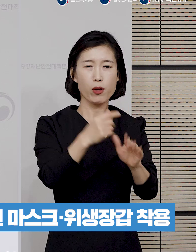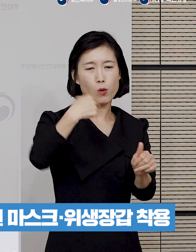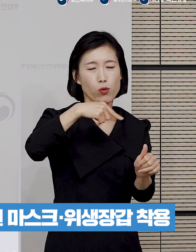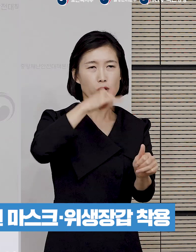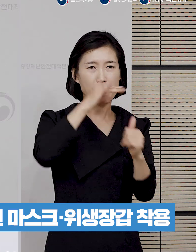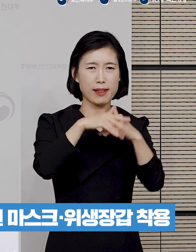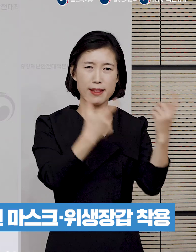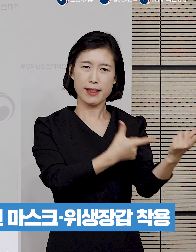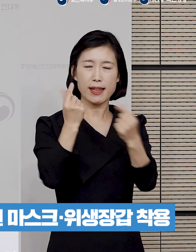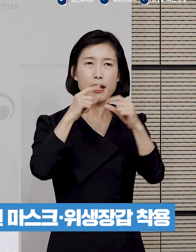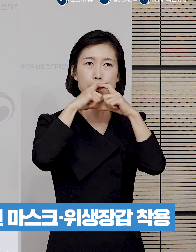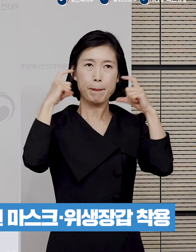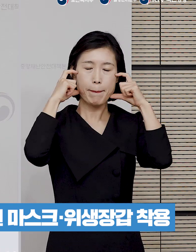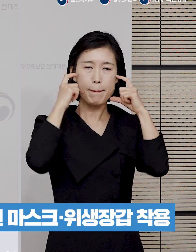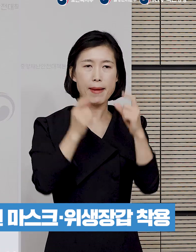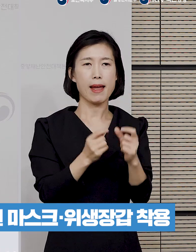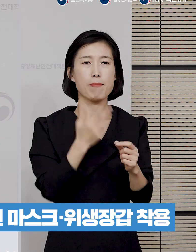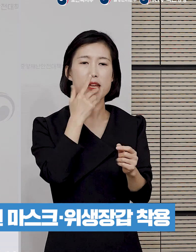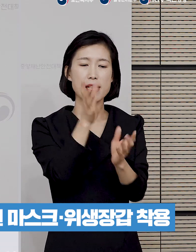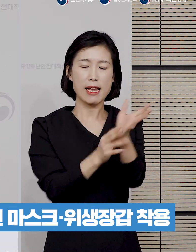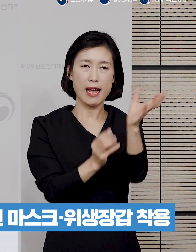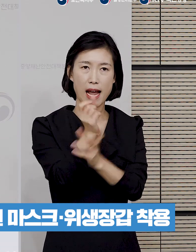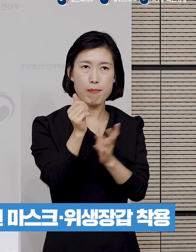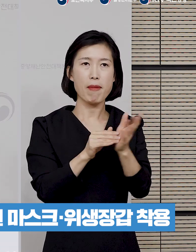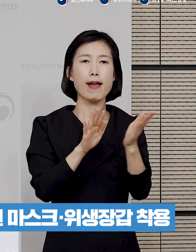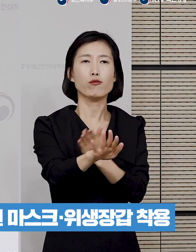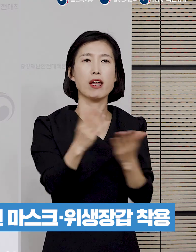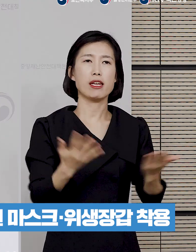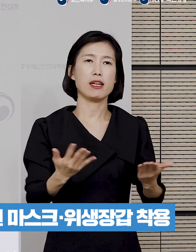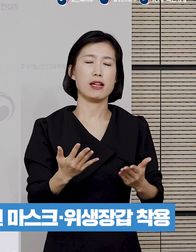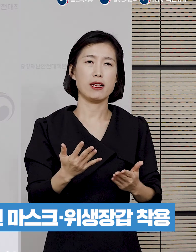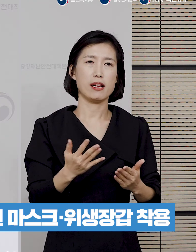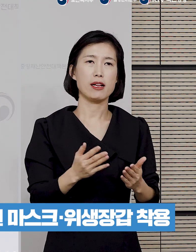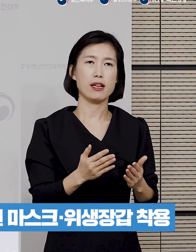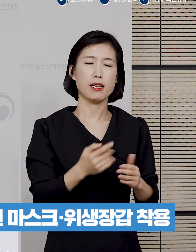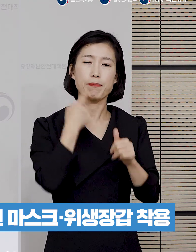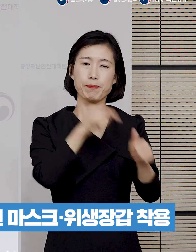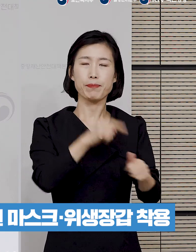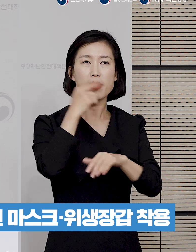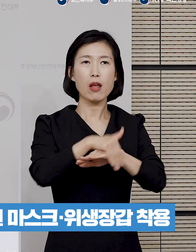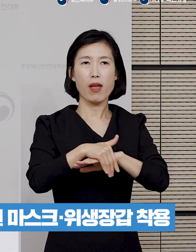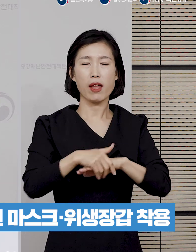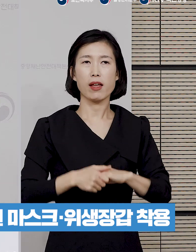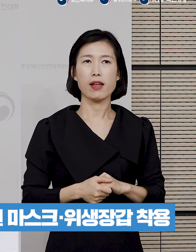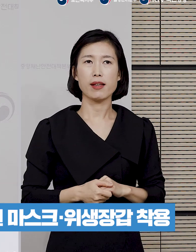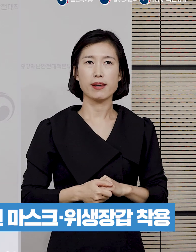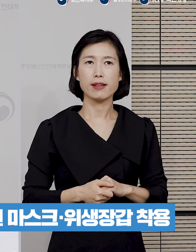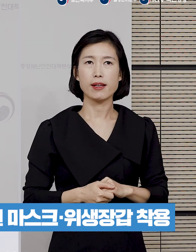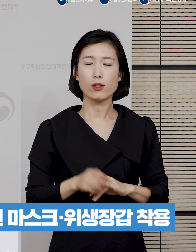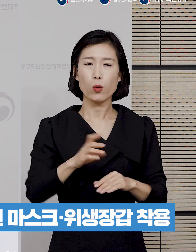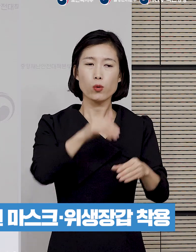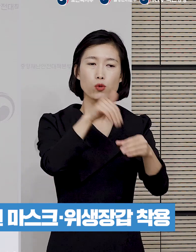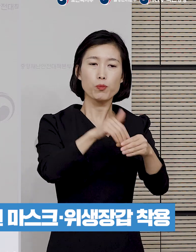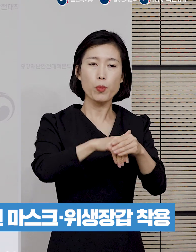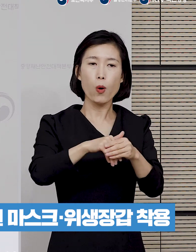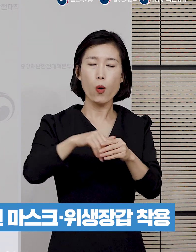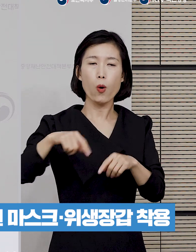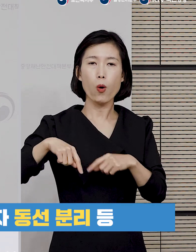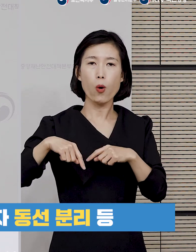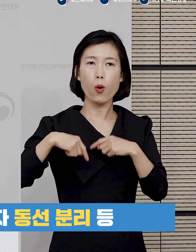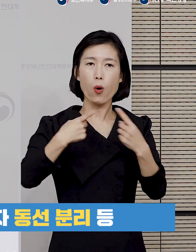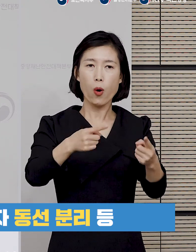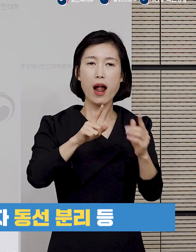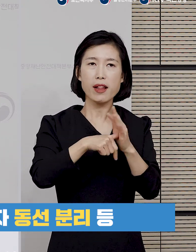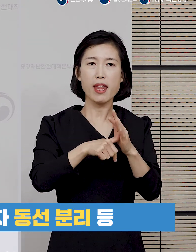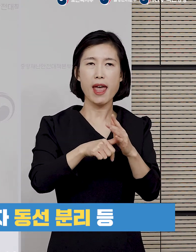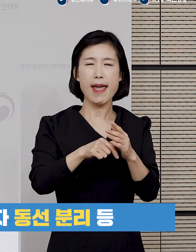교육을 실시 를 하고 전원 마스크와 위생 장갑을 착용한 후에 업무를 수행할 수 있도록 조치 하겠습니다 그리고